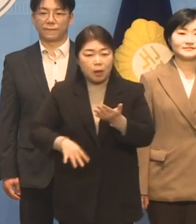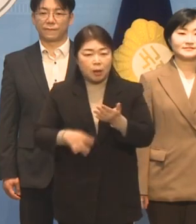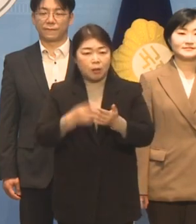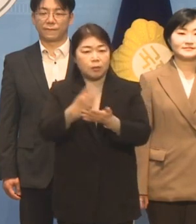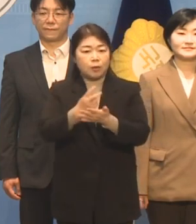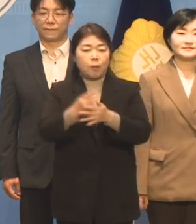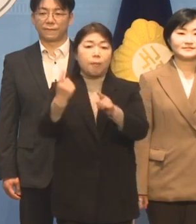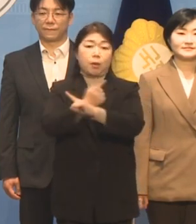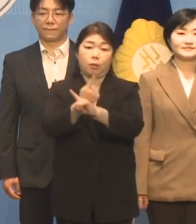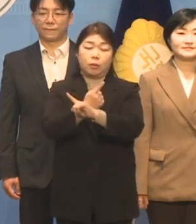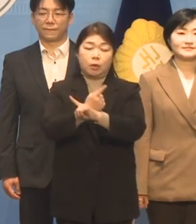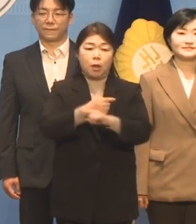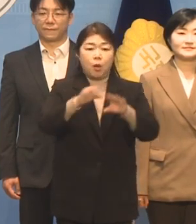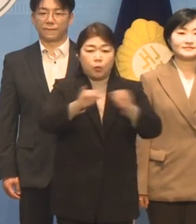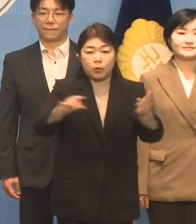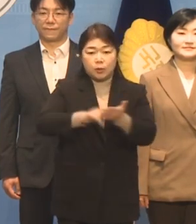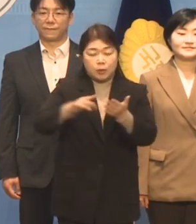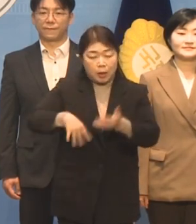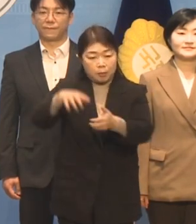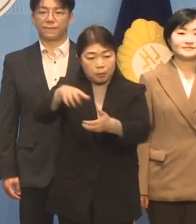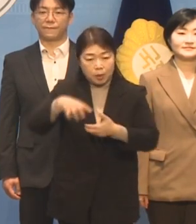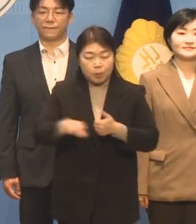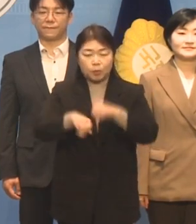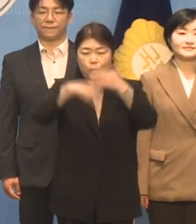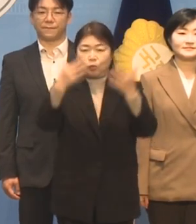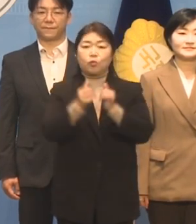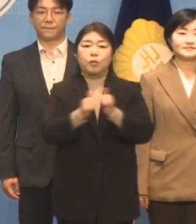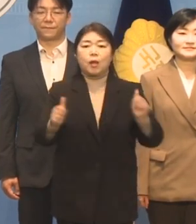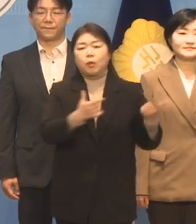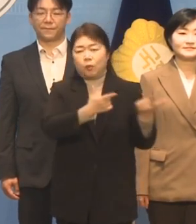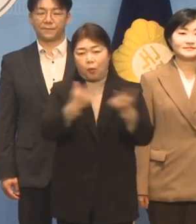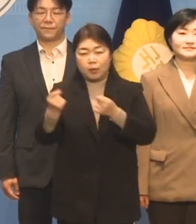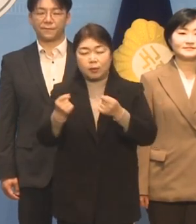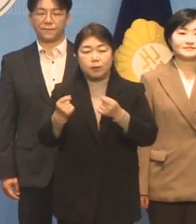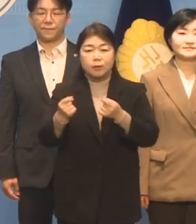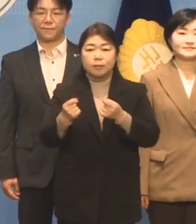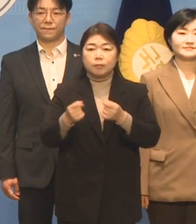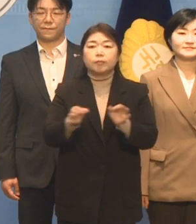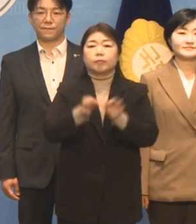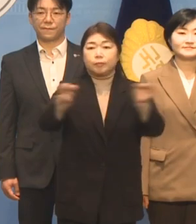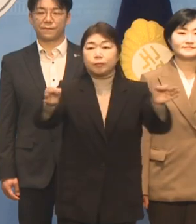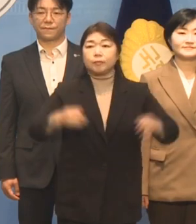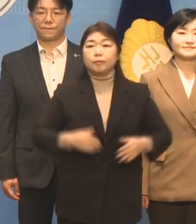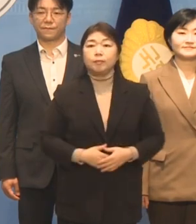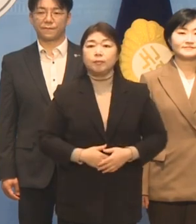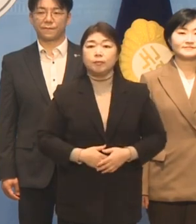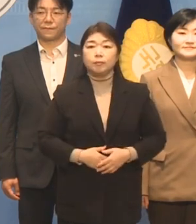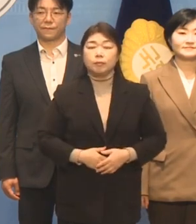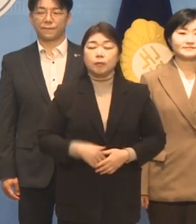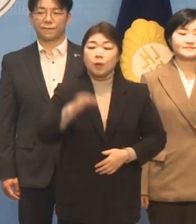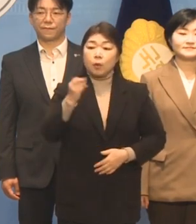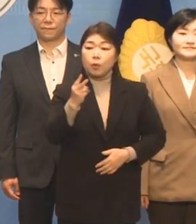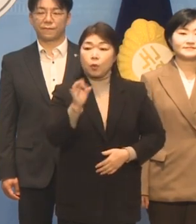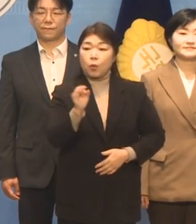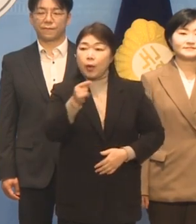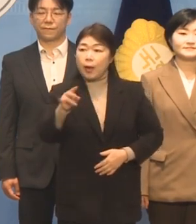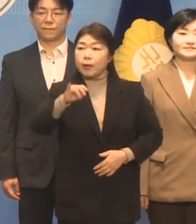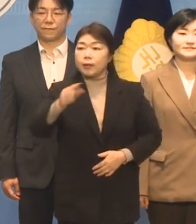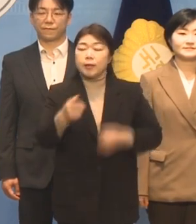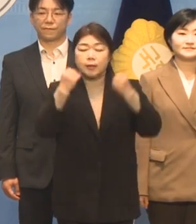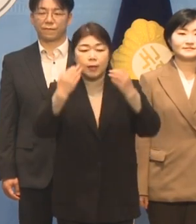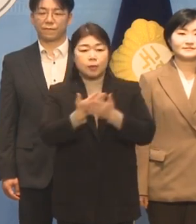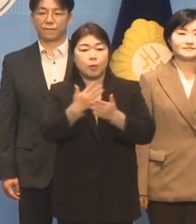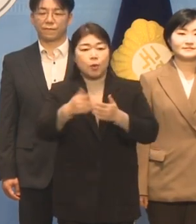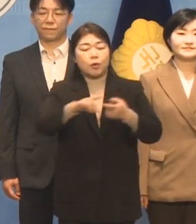개편하고 토지세의 세수는 전 국민에게 평등하게 지급하겠습니다. 용해인 새진보연합 의원이